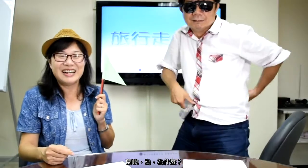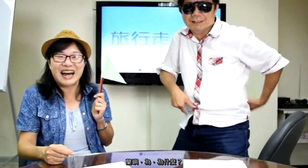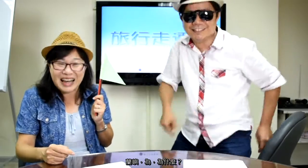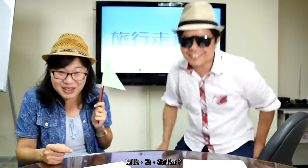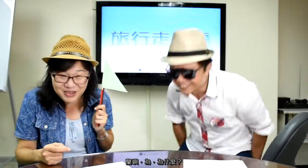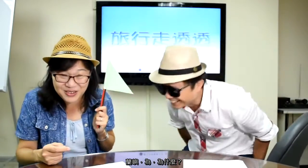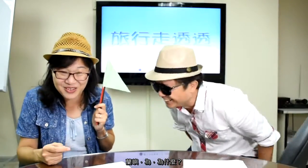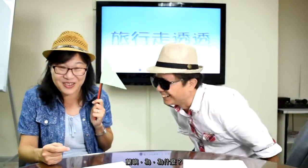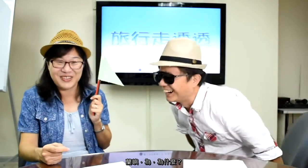蓝